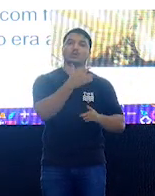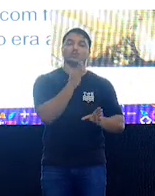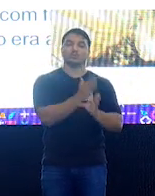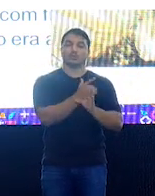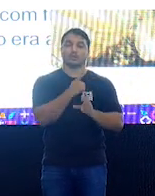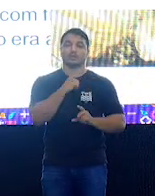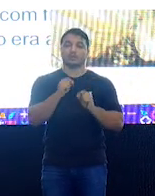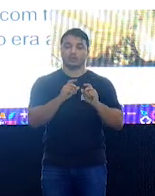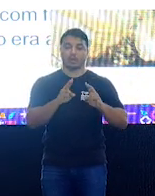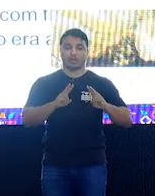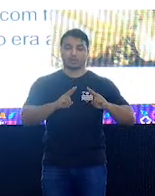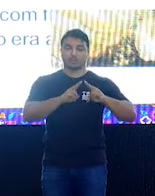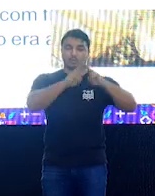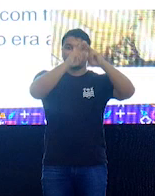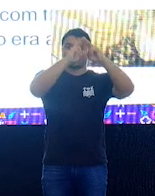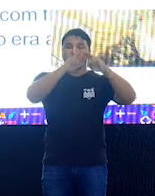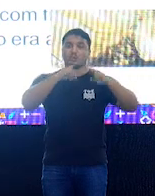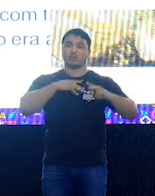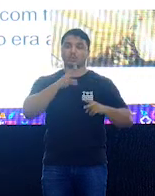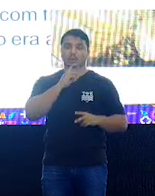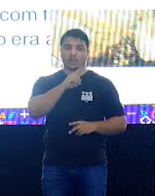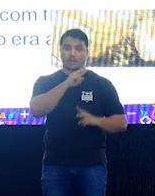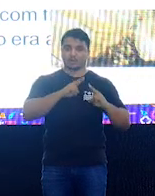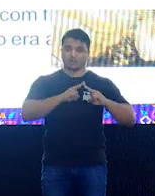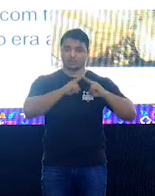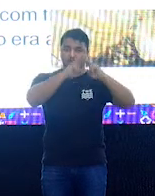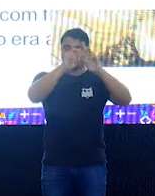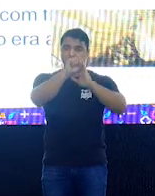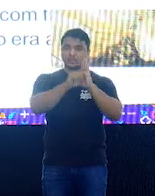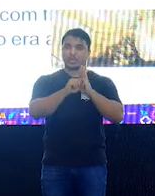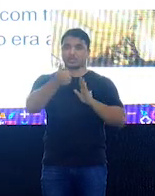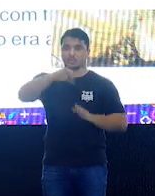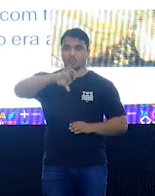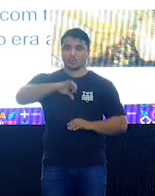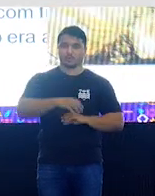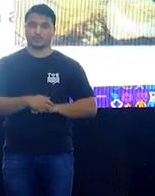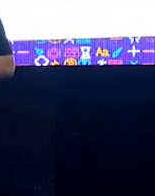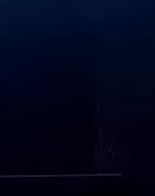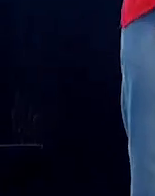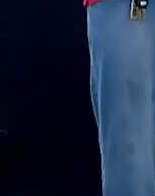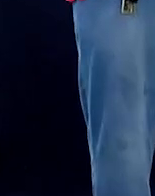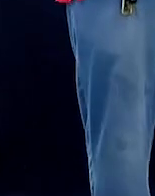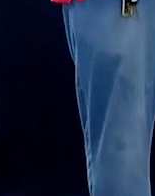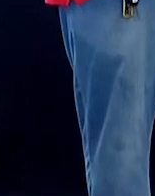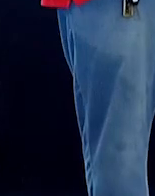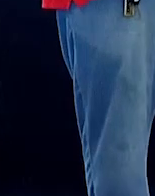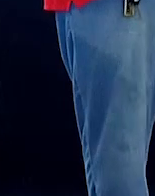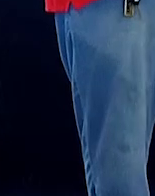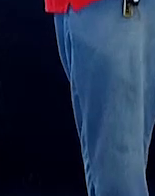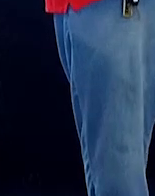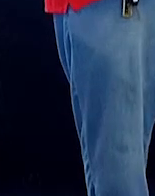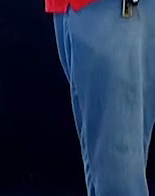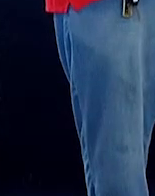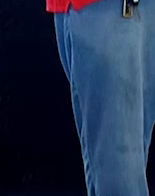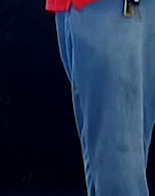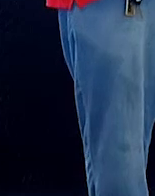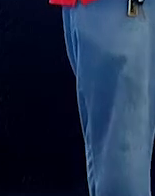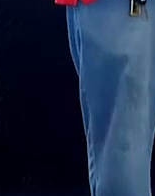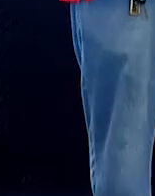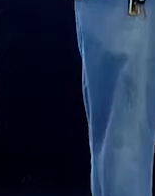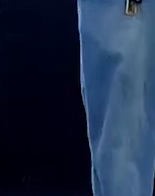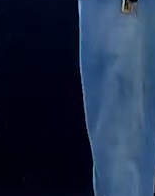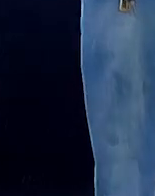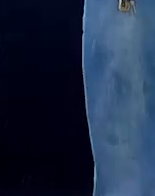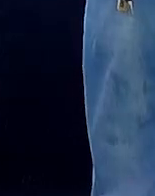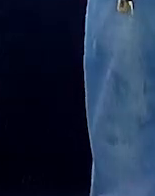pela Torre Eiffel no século XIX. A grande pirâmide de Quéops usou